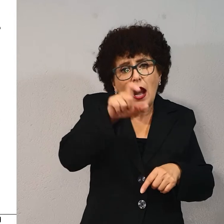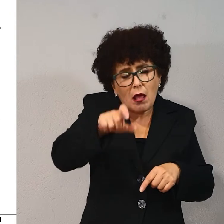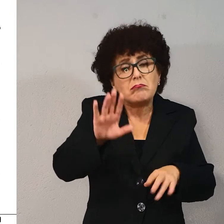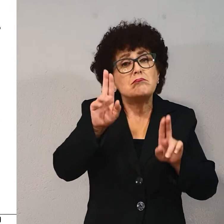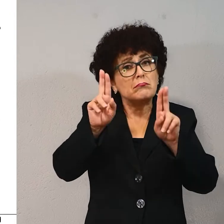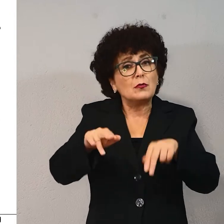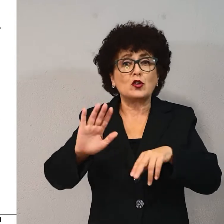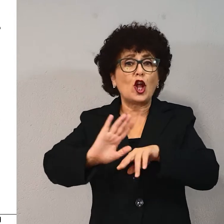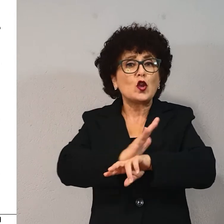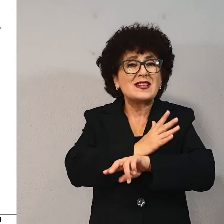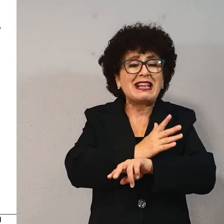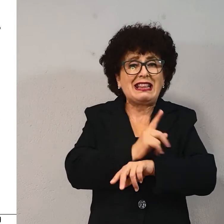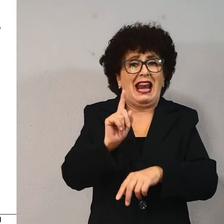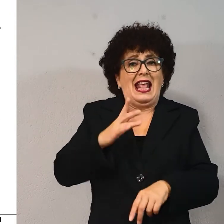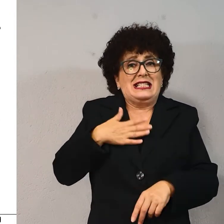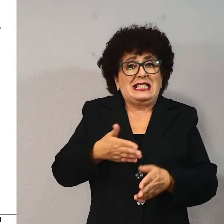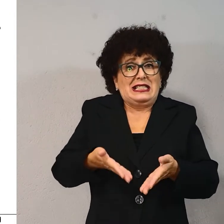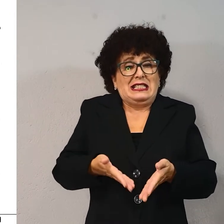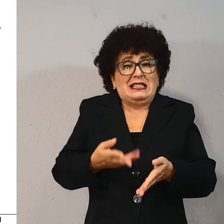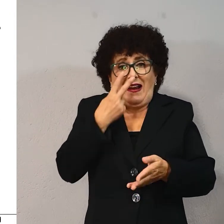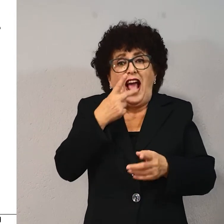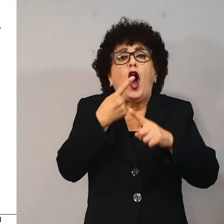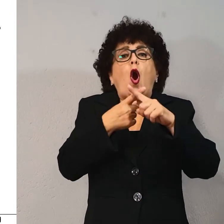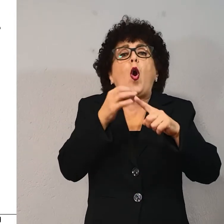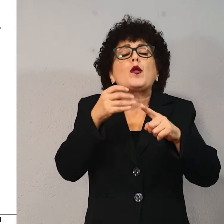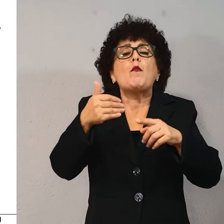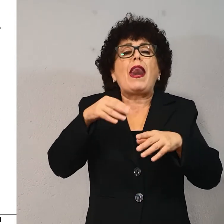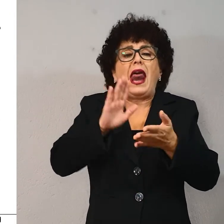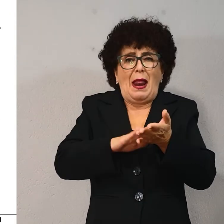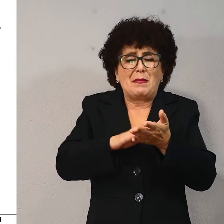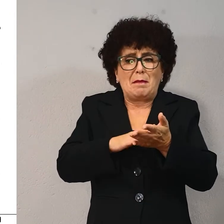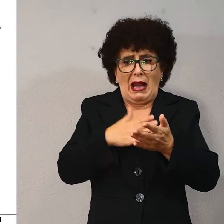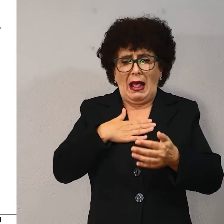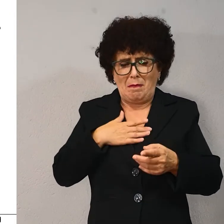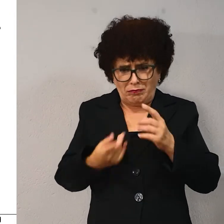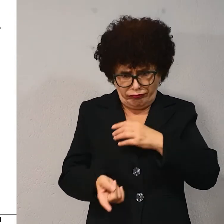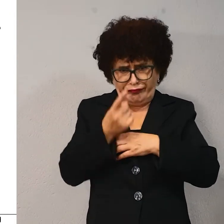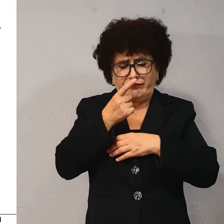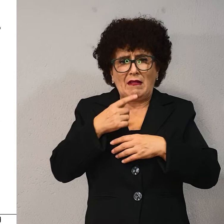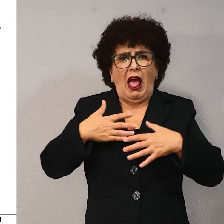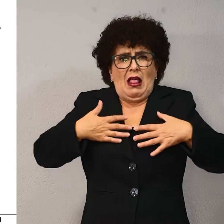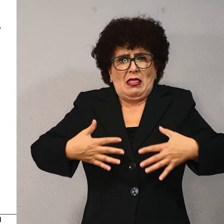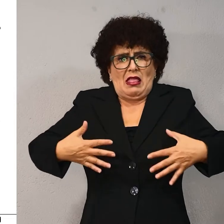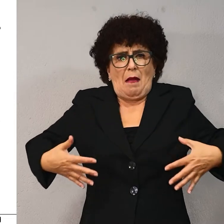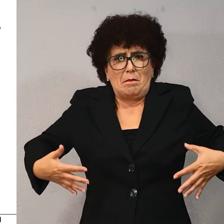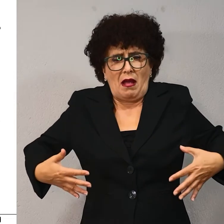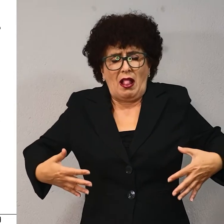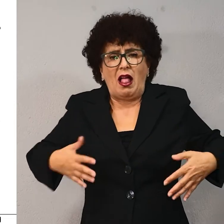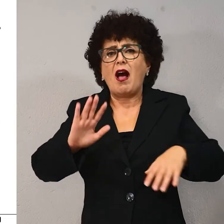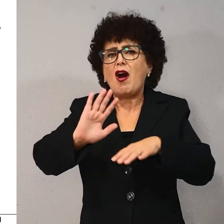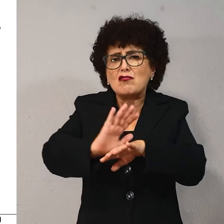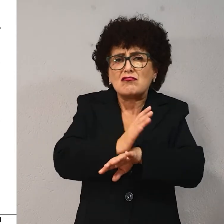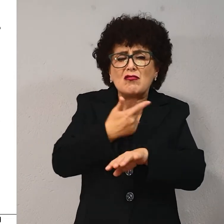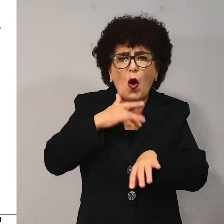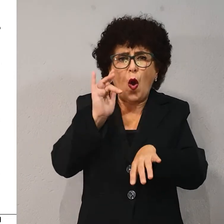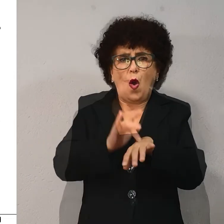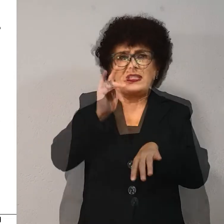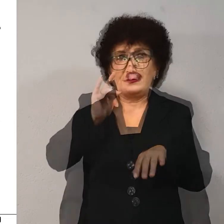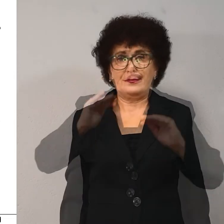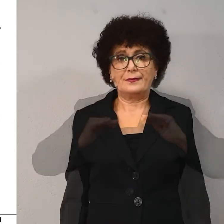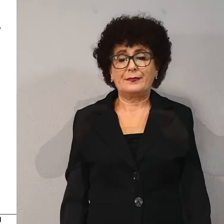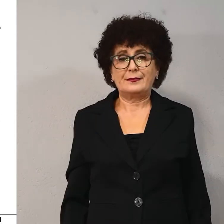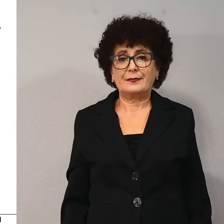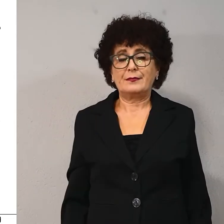да почувствуваат несакани ефекти од хормоните, пример покачување на телесната тежина и чувствителност на